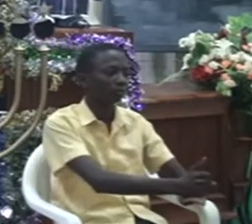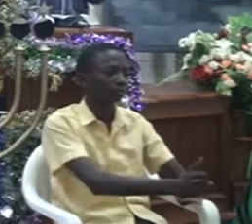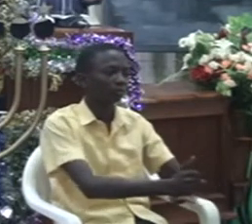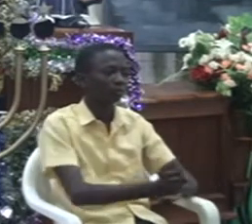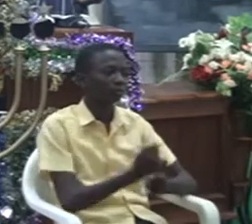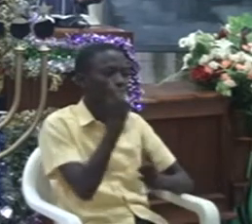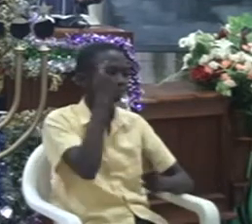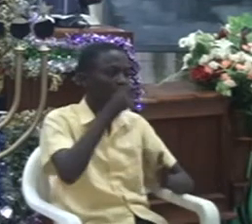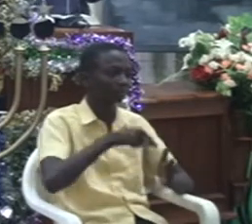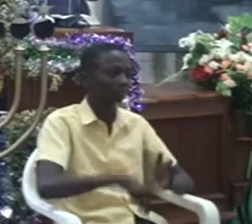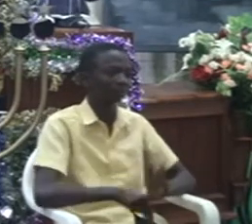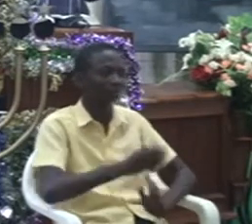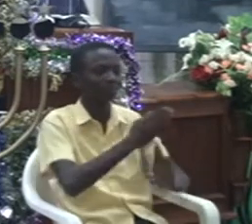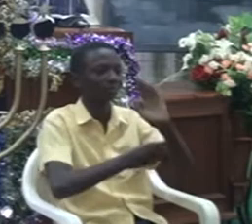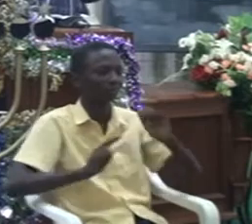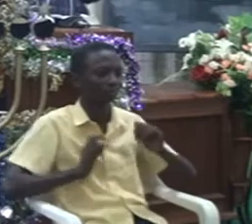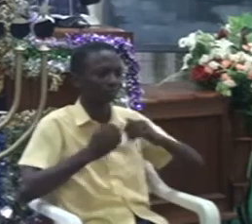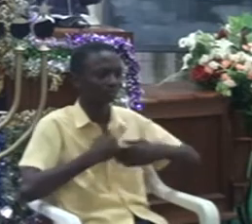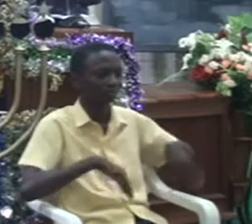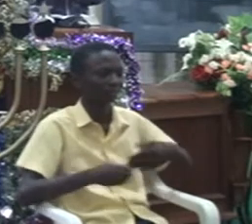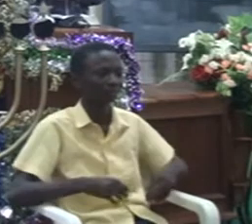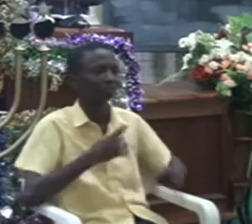Parce que Dieu nous a fait grâce. Et